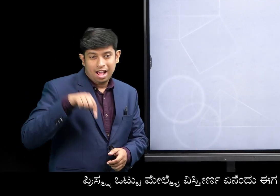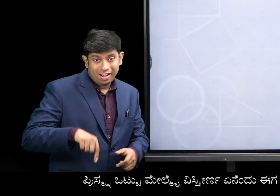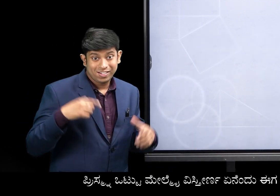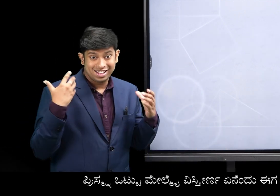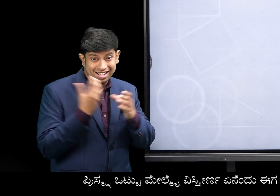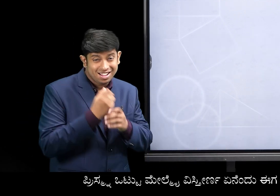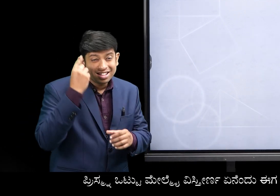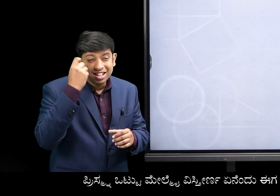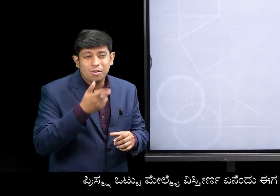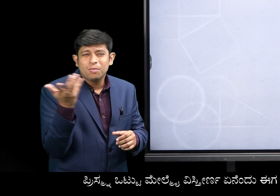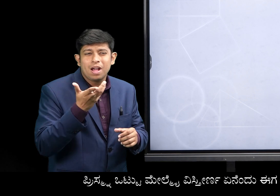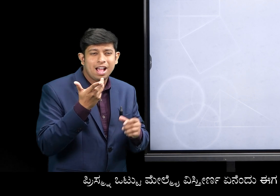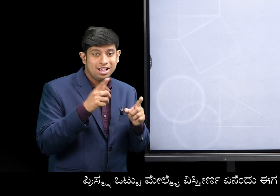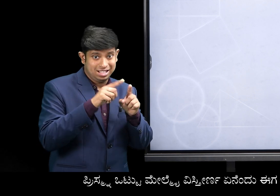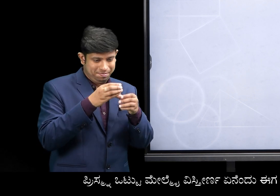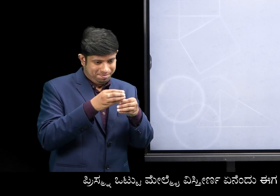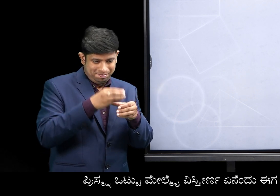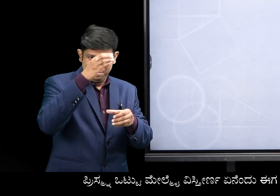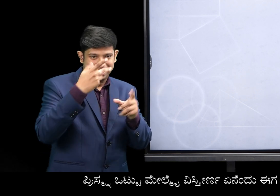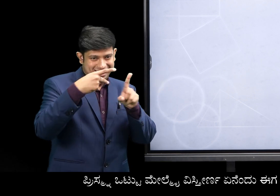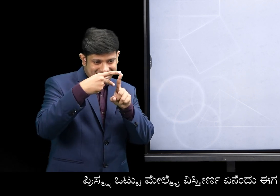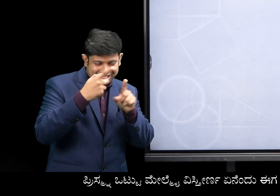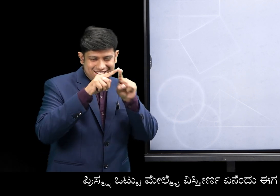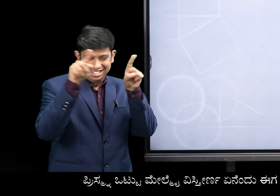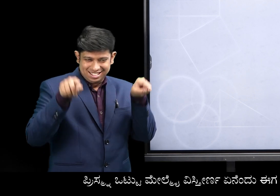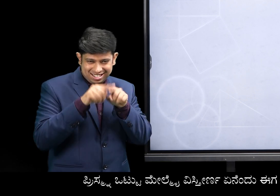ಪ್ರಿಸಂನ ಒಟ್ಟು ಮೇಲ್ಮೈ ವಿಸ್ತೀರ್ಣ ಏನೆಂದು ಈಗ ನಾವು ಅರ್ಥ ಮಾಡಿಕೊಳ್ಳೋಣ.